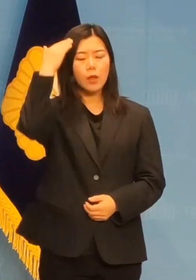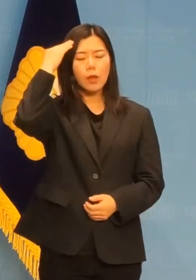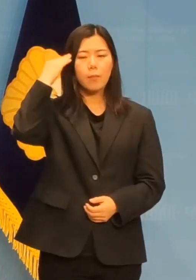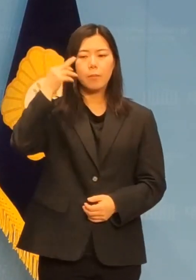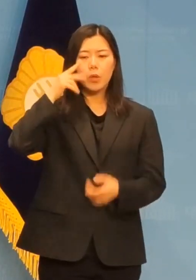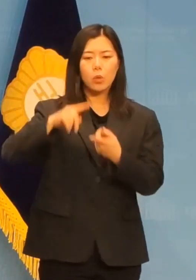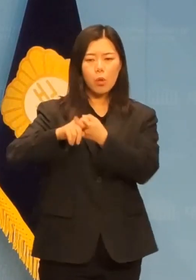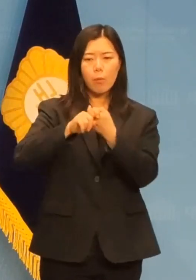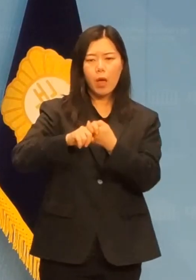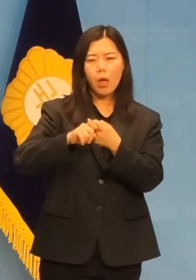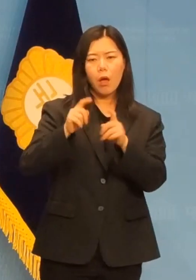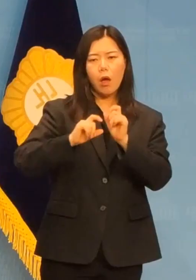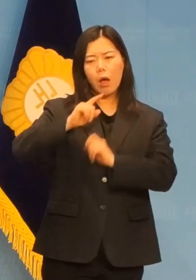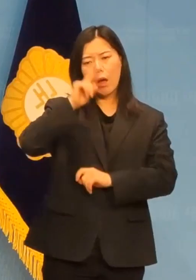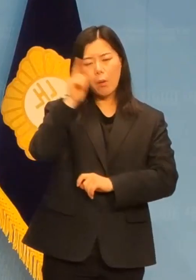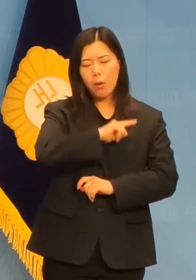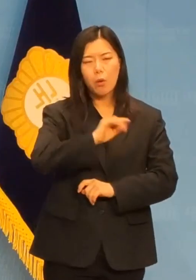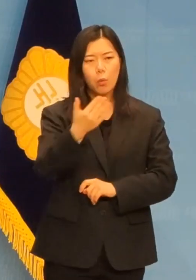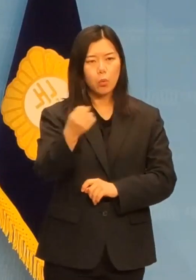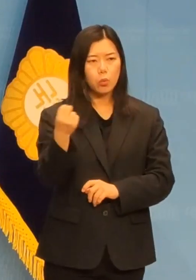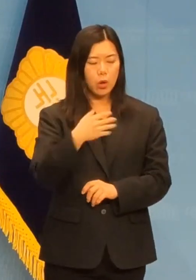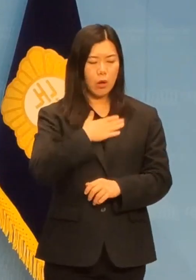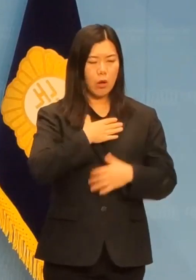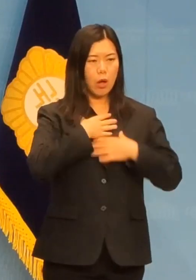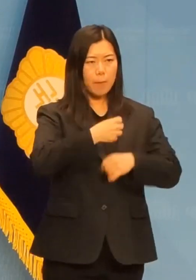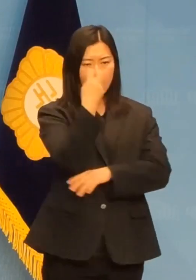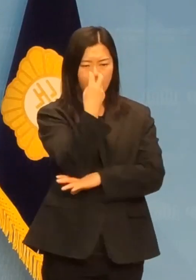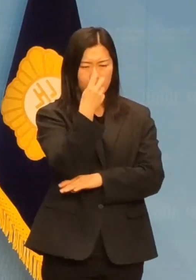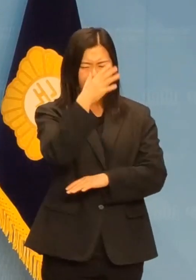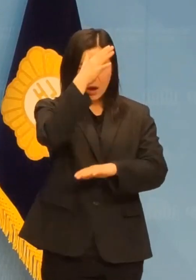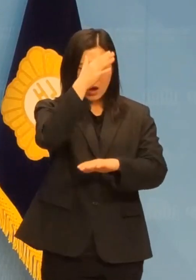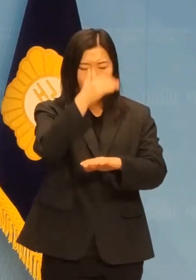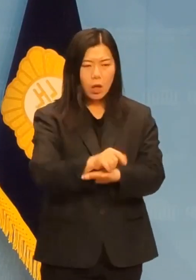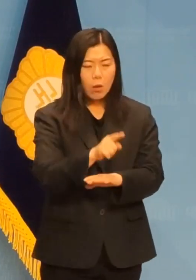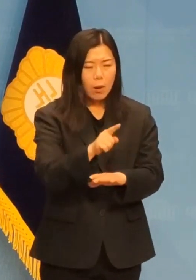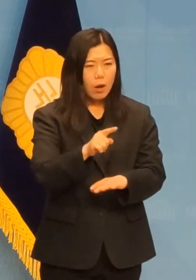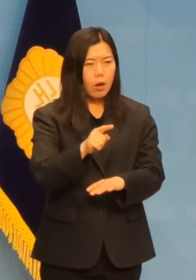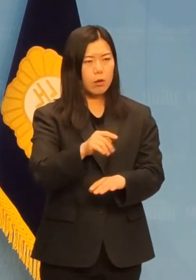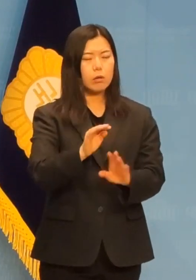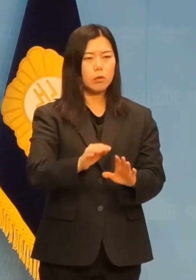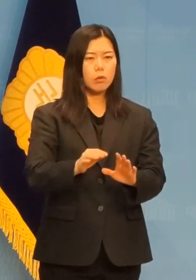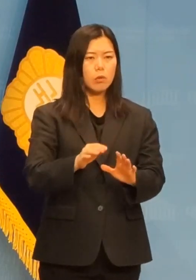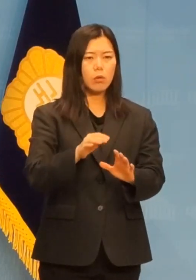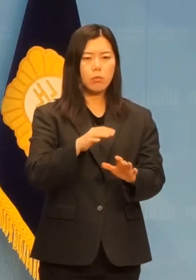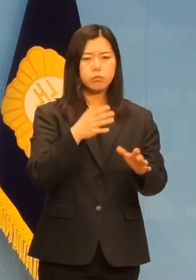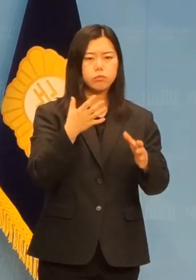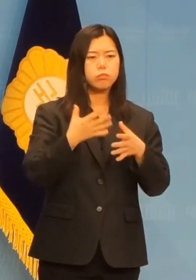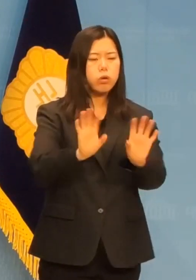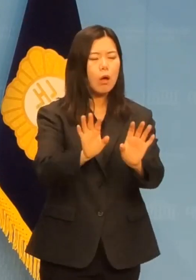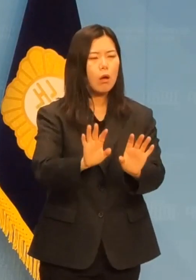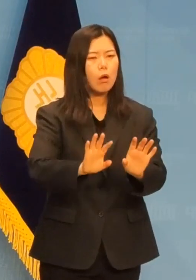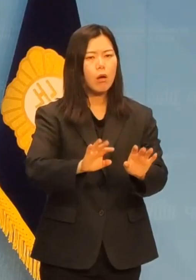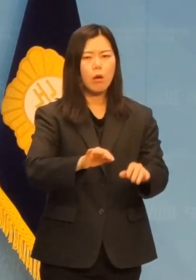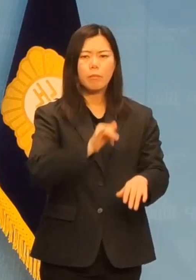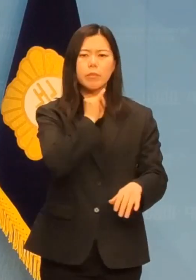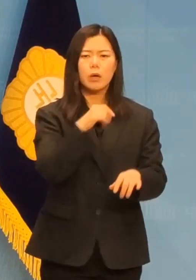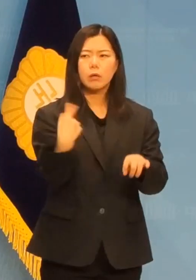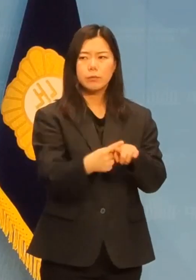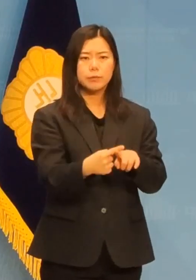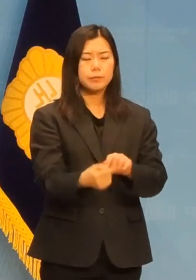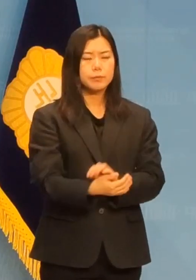한미동맹을 악화시키고 우리 안보의 최후 보루를 스스로 허무는 안보 자해와